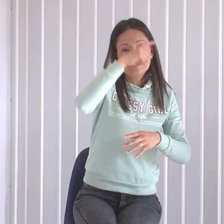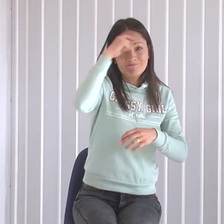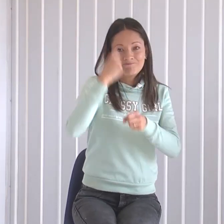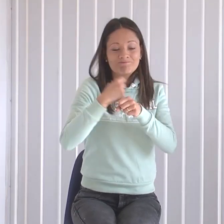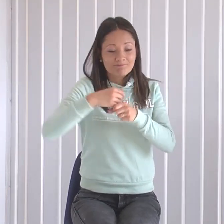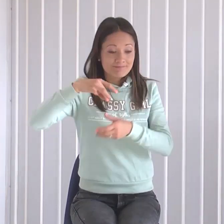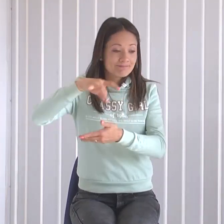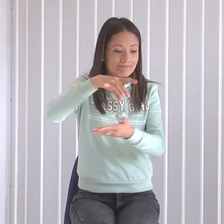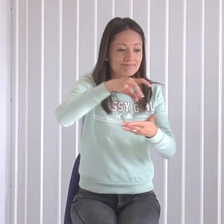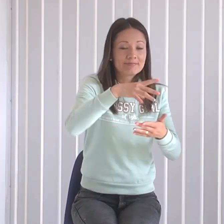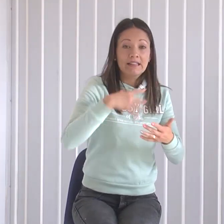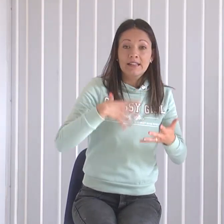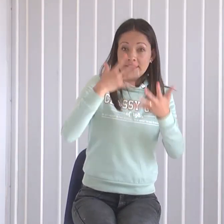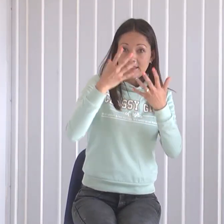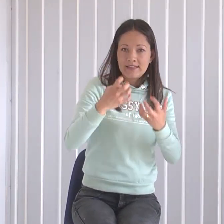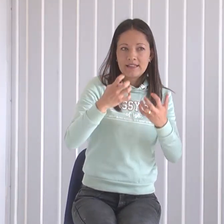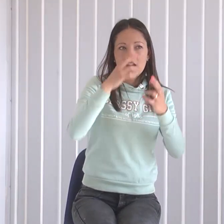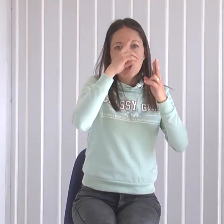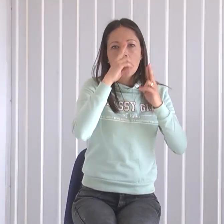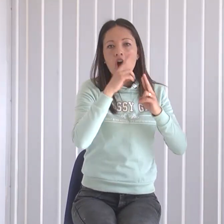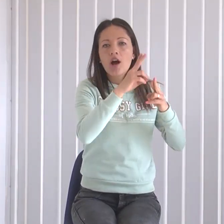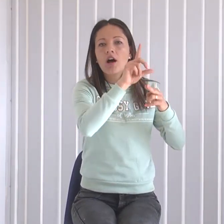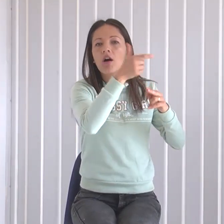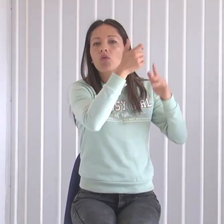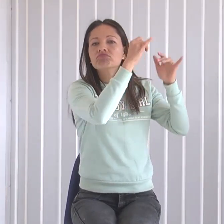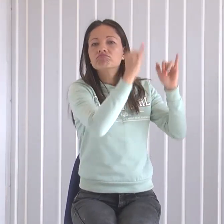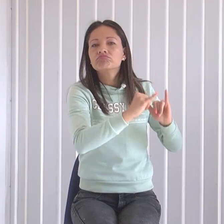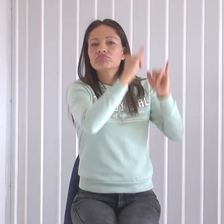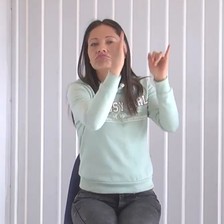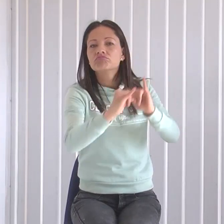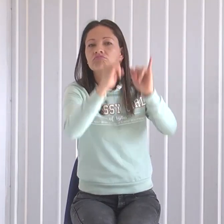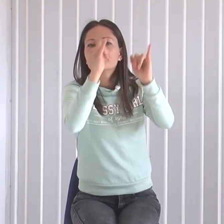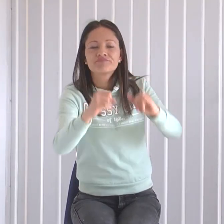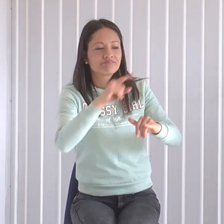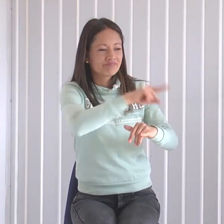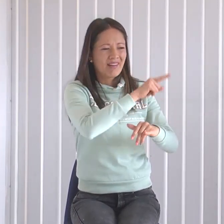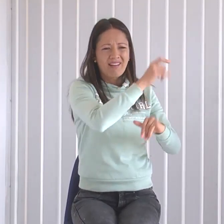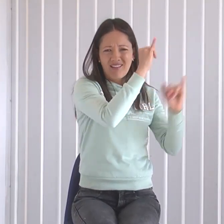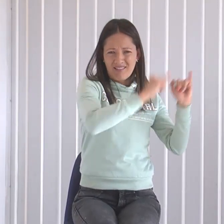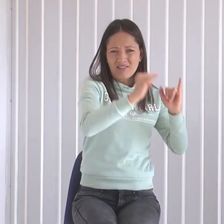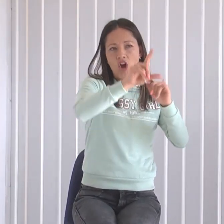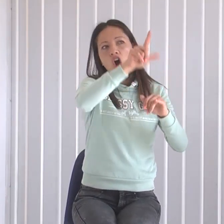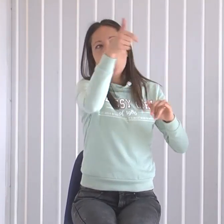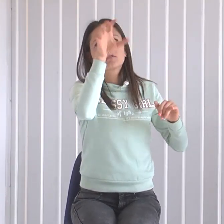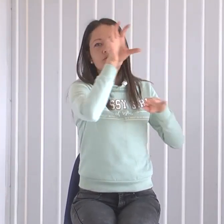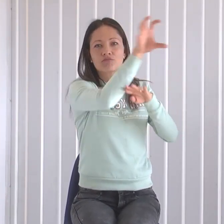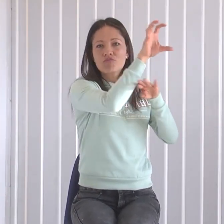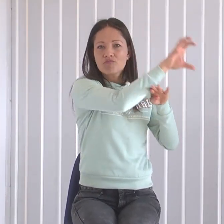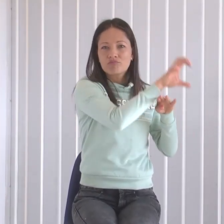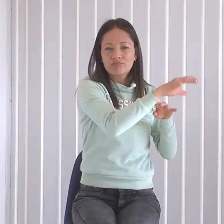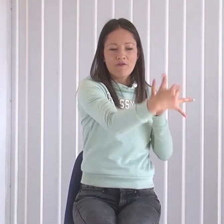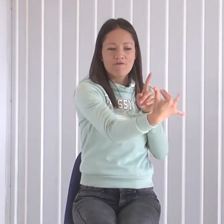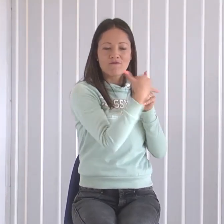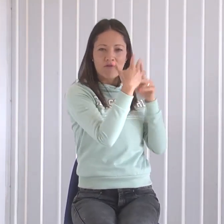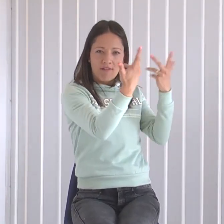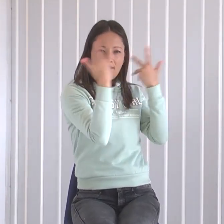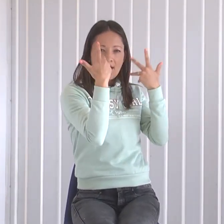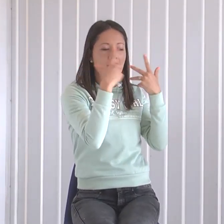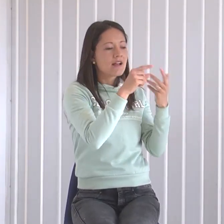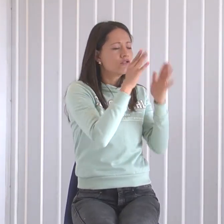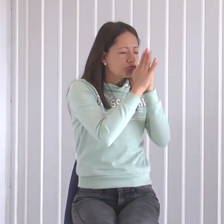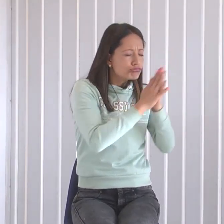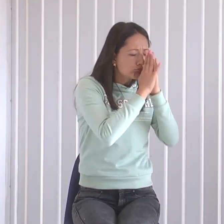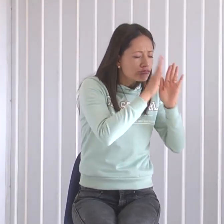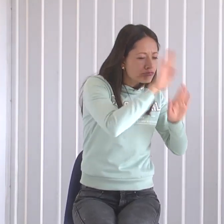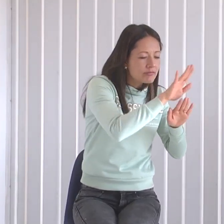ha decidido honrar a otros dioses, que son los dioses que tienen otros pueblos, a los cuales oran para que les ayuden a prosperar